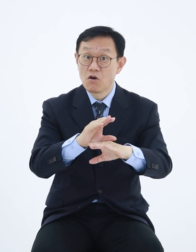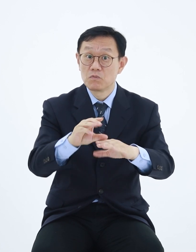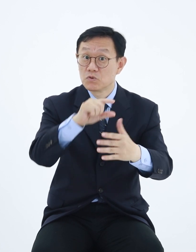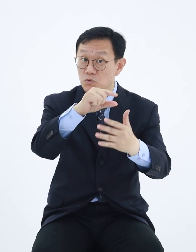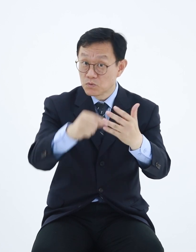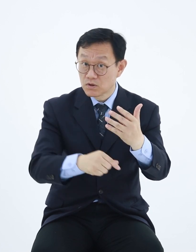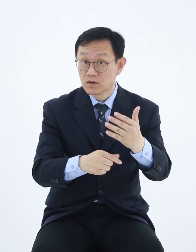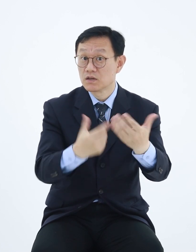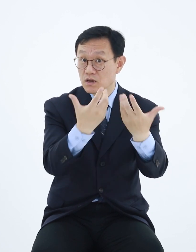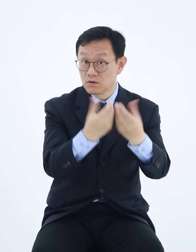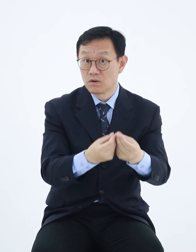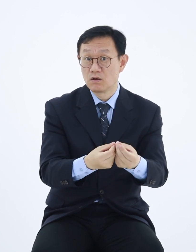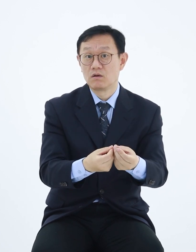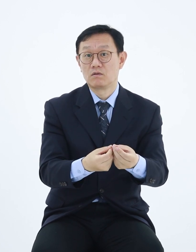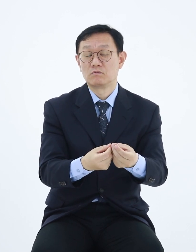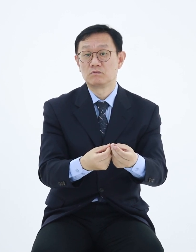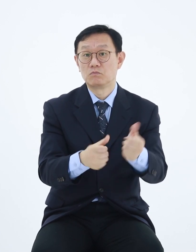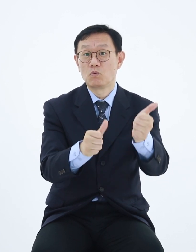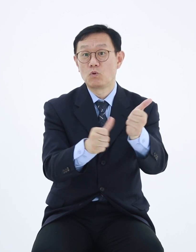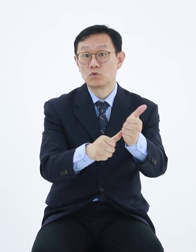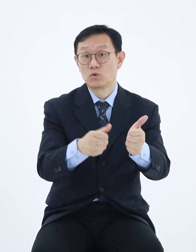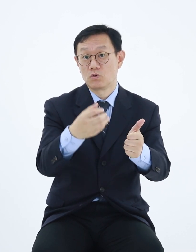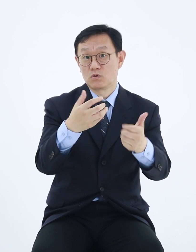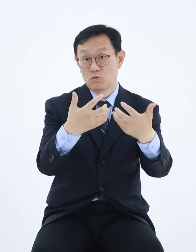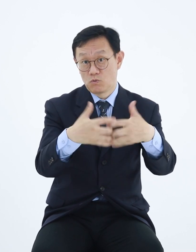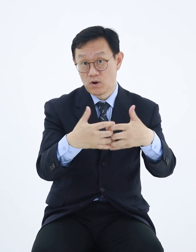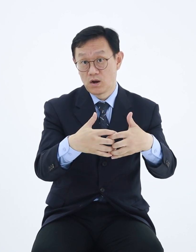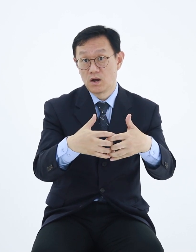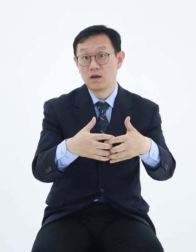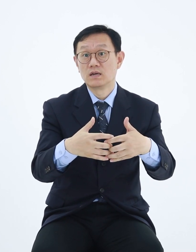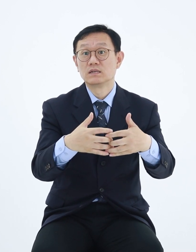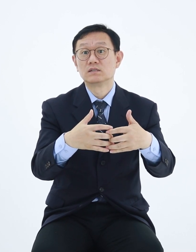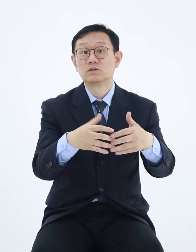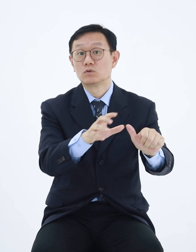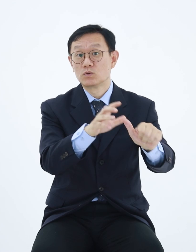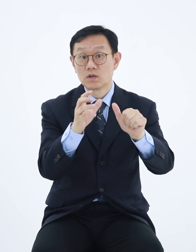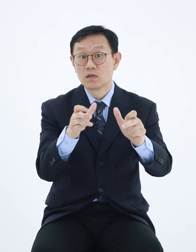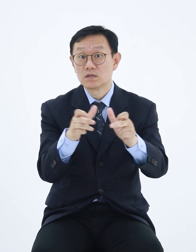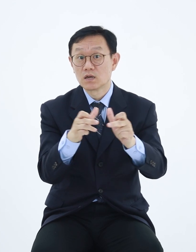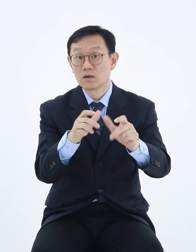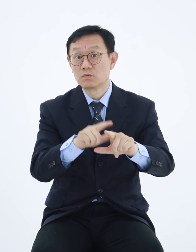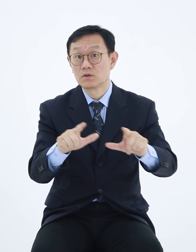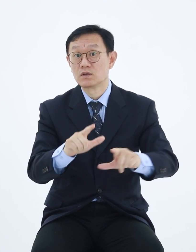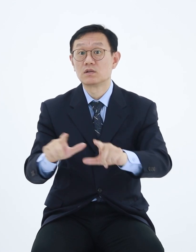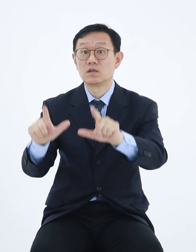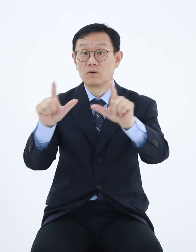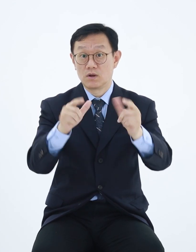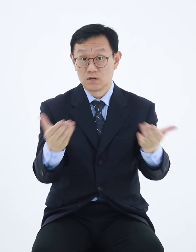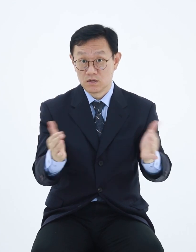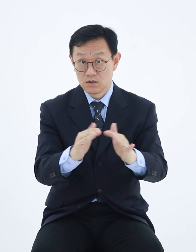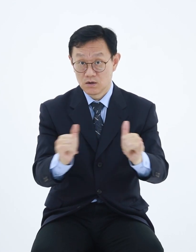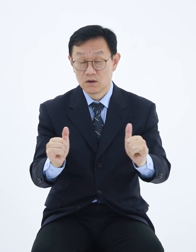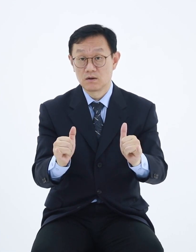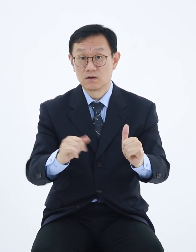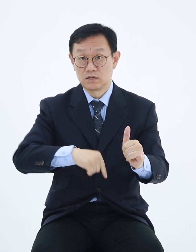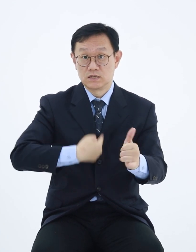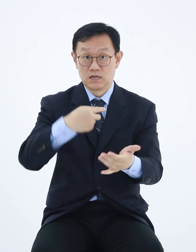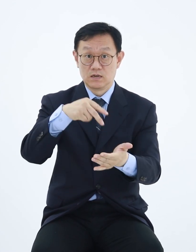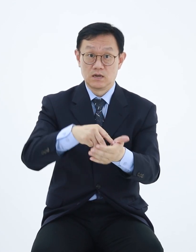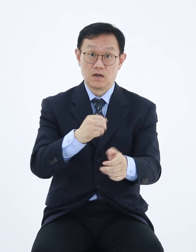들어 보조공학에 의한 특수한 기계 및 장치를 통해 장애인이 일상생활이나 작업 등을 최대한 자립적으로 할 수 있도록 돕는